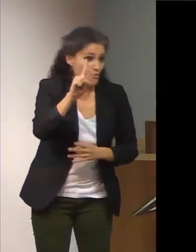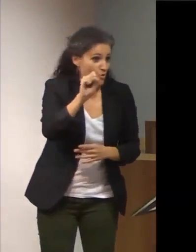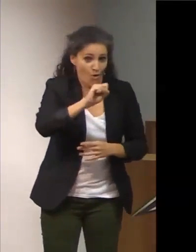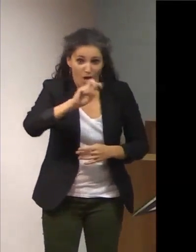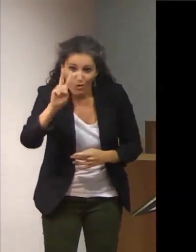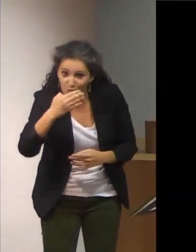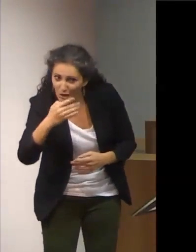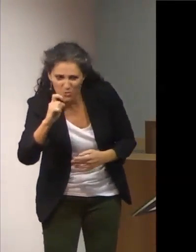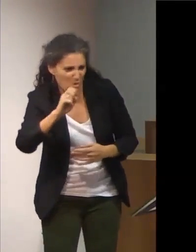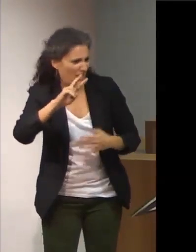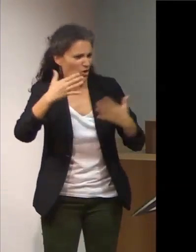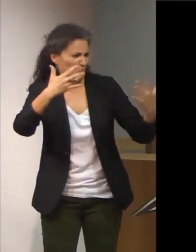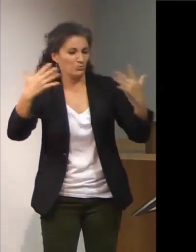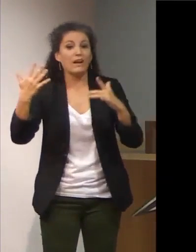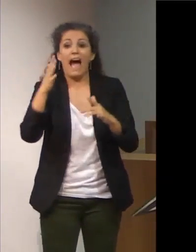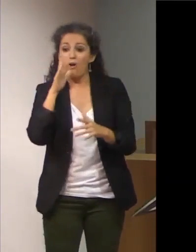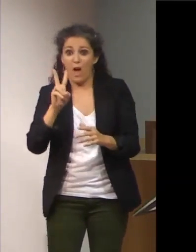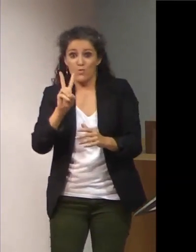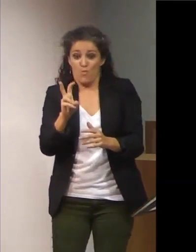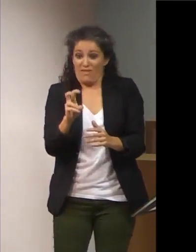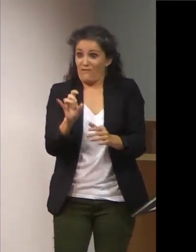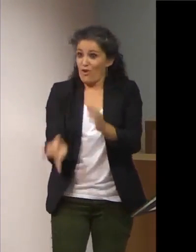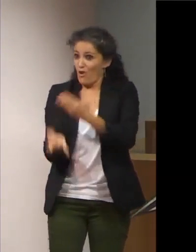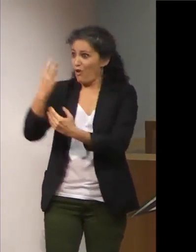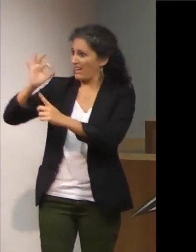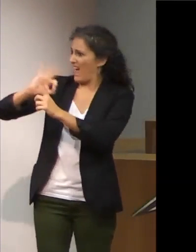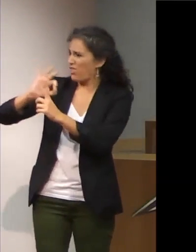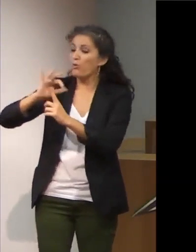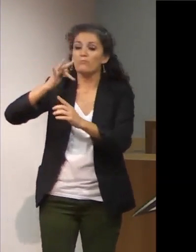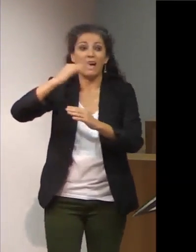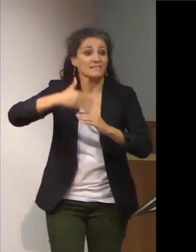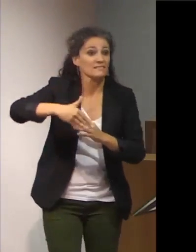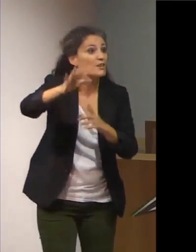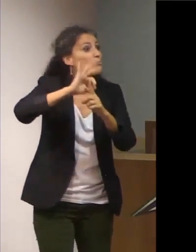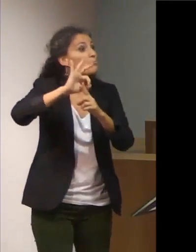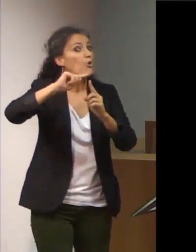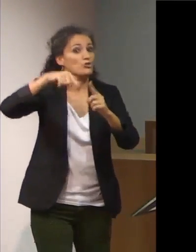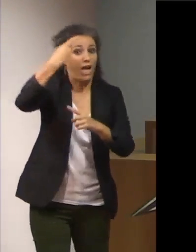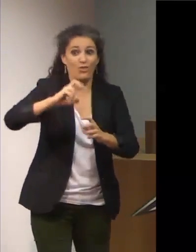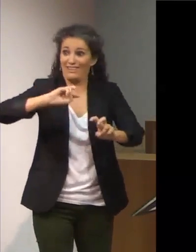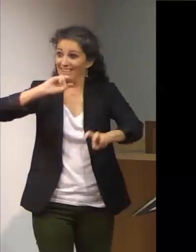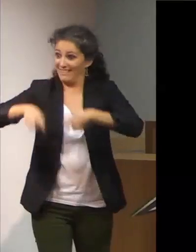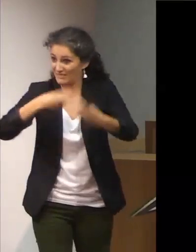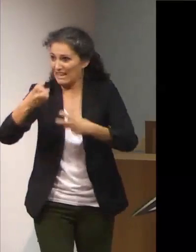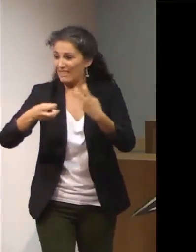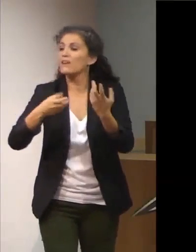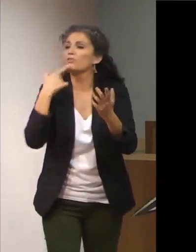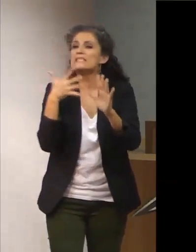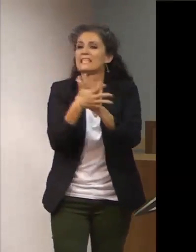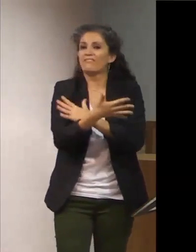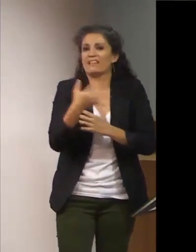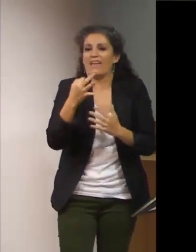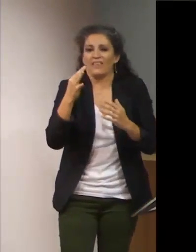adaptado al marco europeo bien sea nivel a1 a2 B1 o 2 con la creación de gros y la